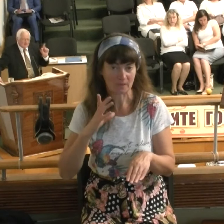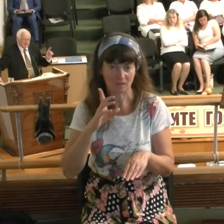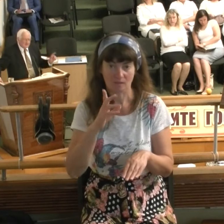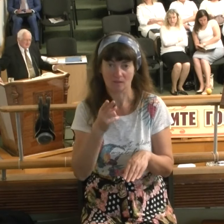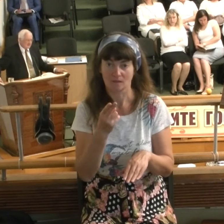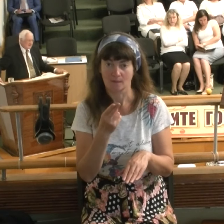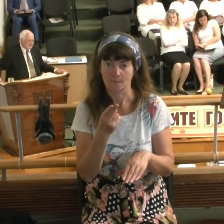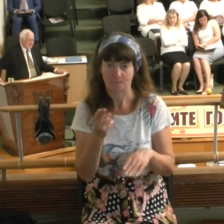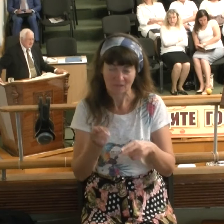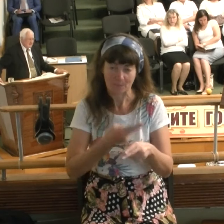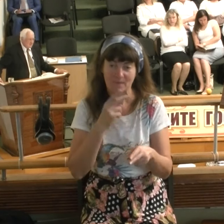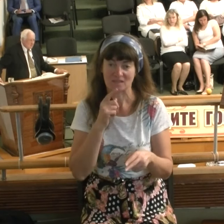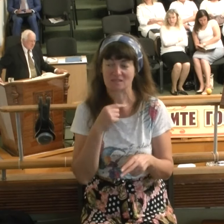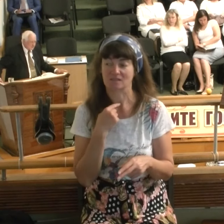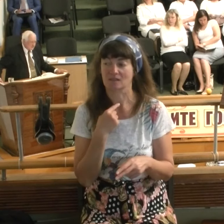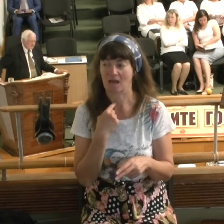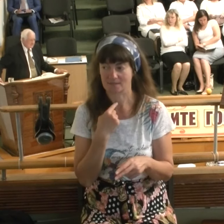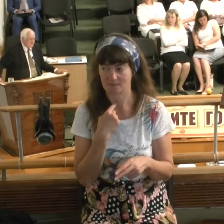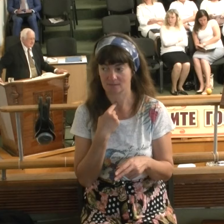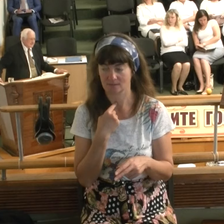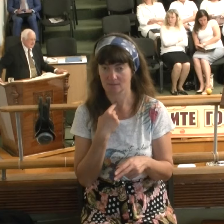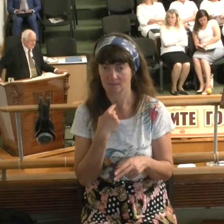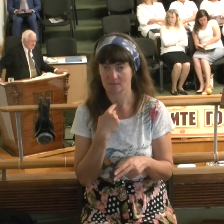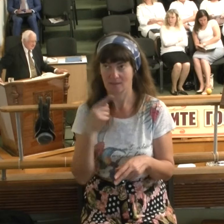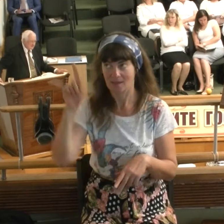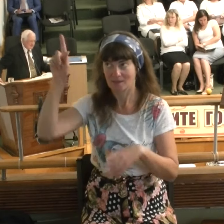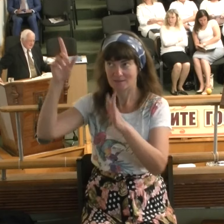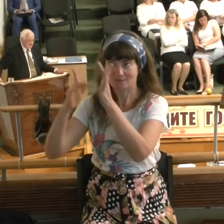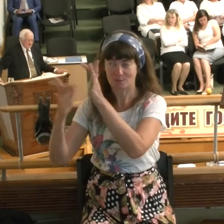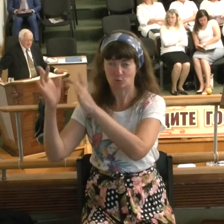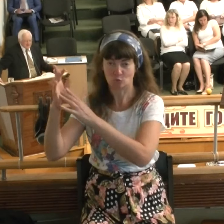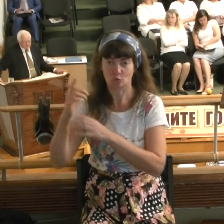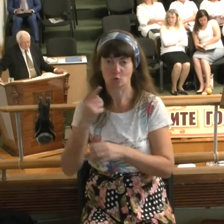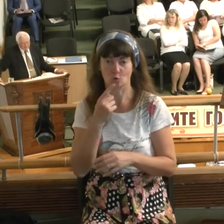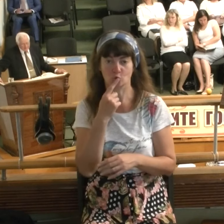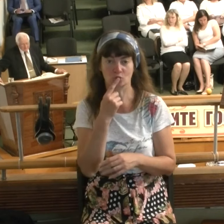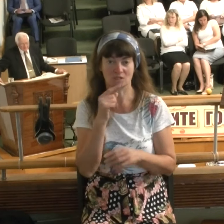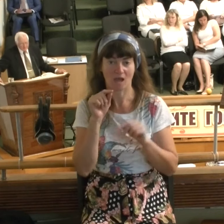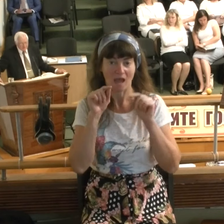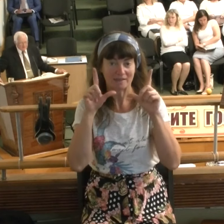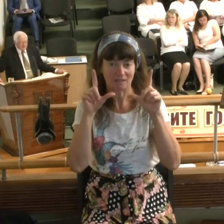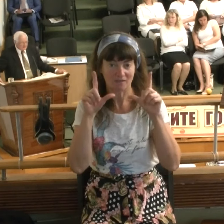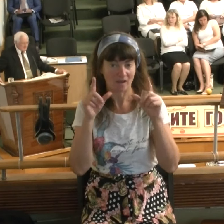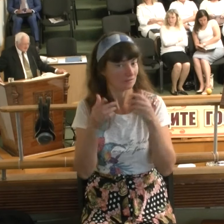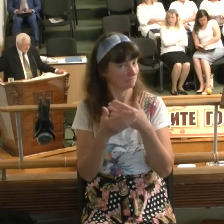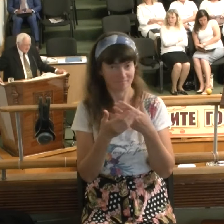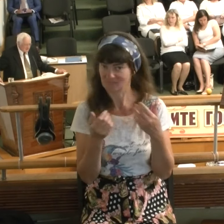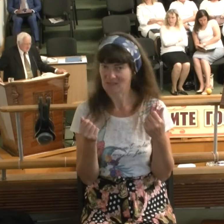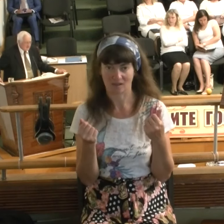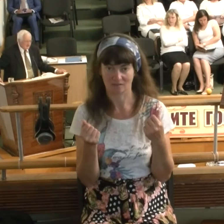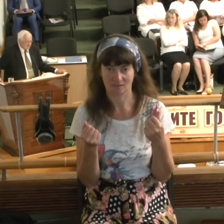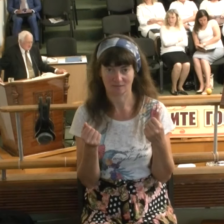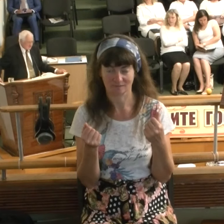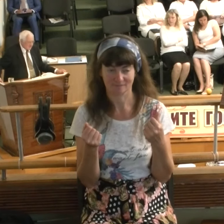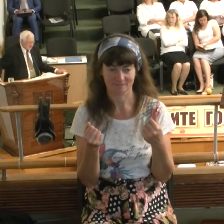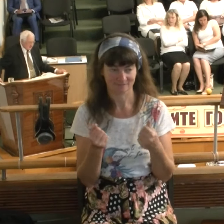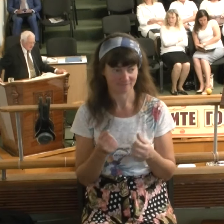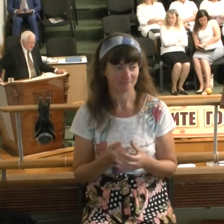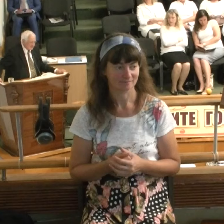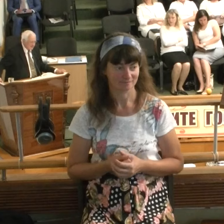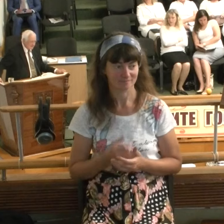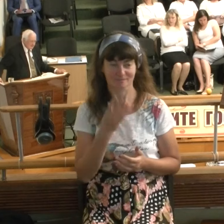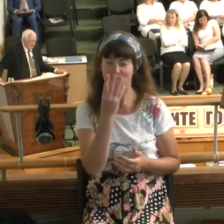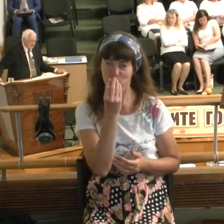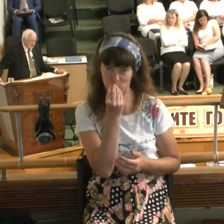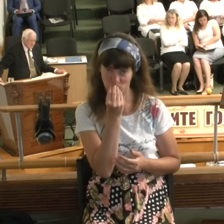так он не отверзал уст своих. А если бы нас, то мы наш подтверждали, мы нашли бы, что сказать,